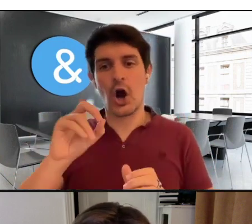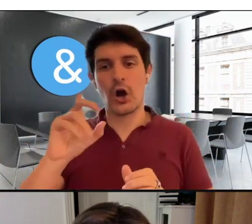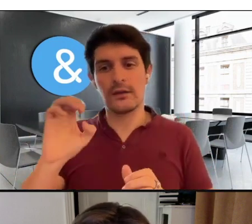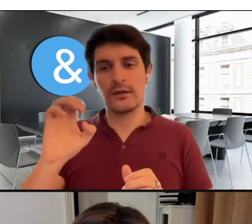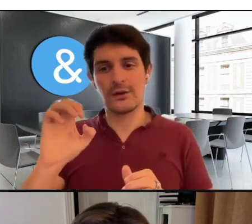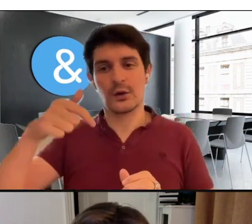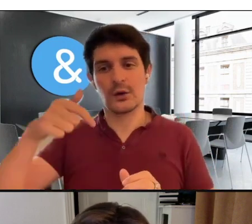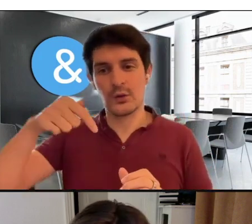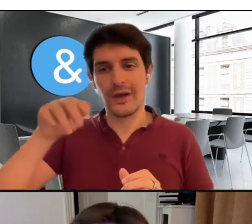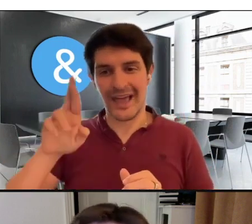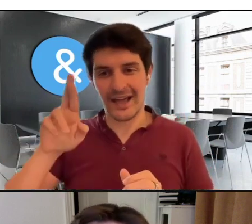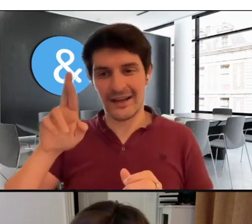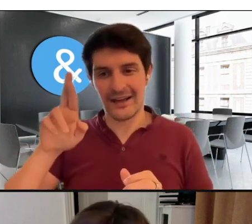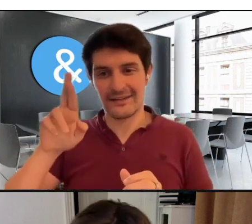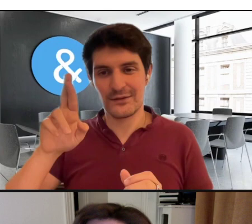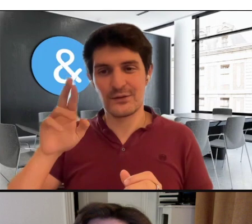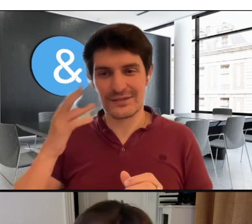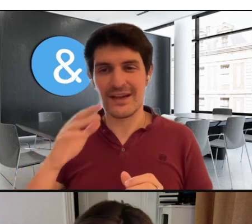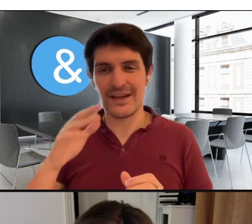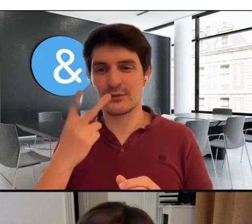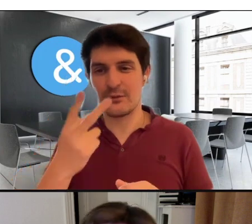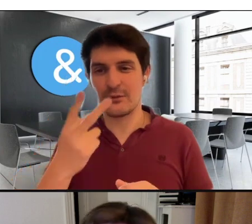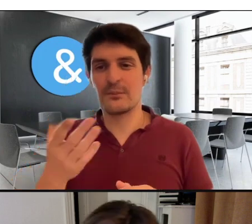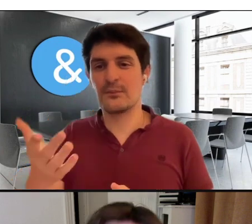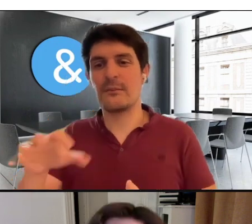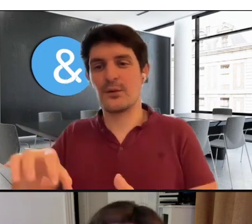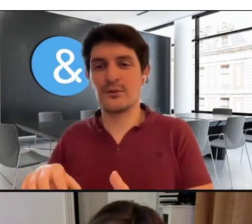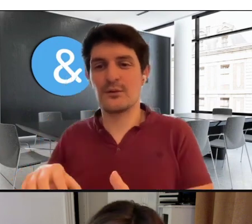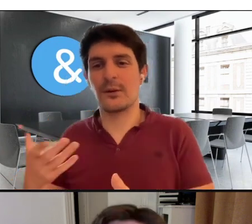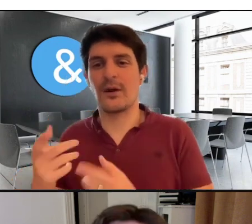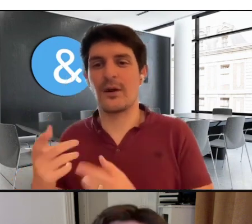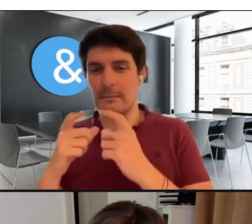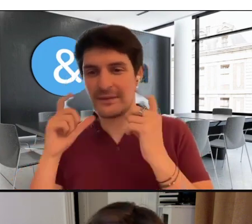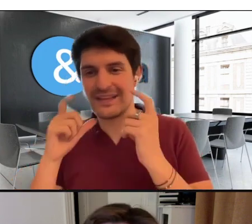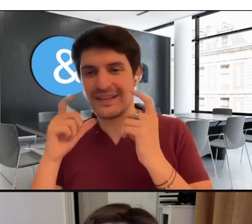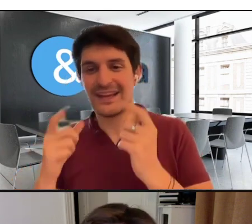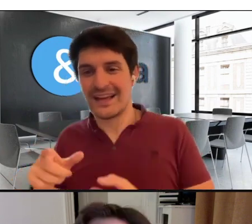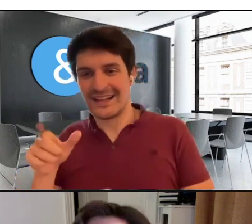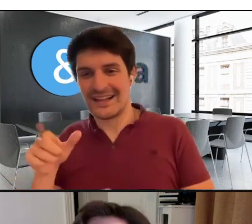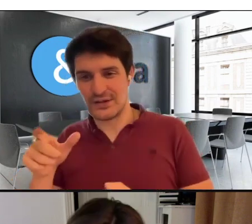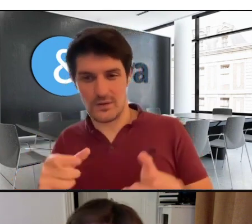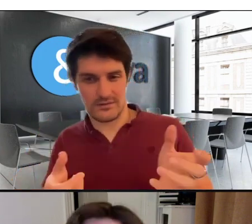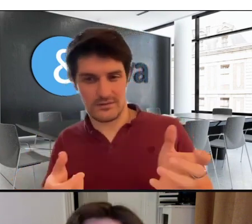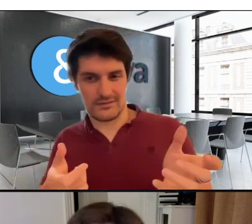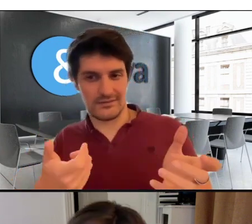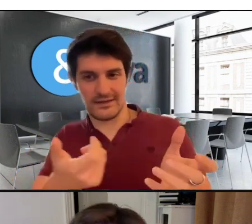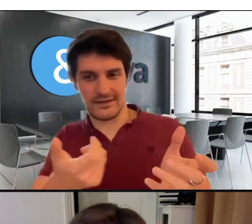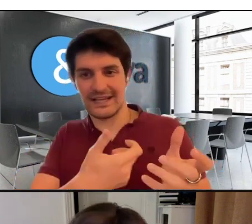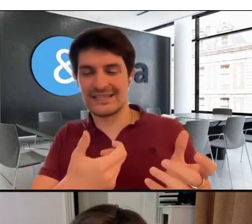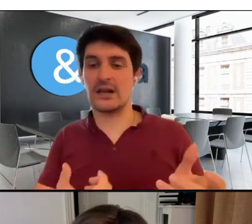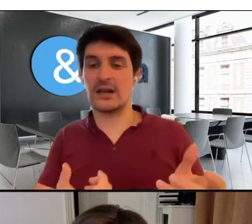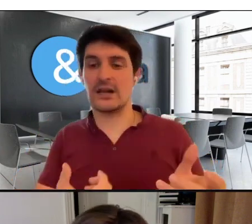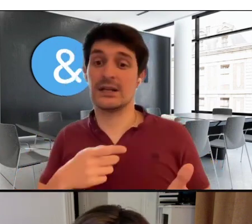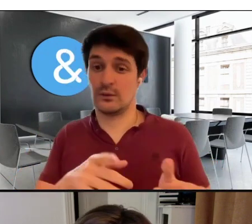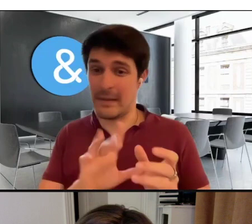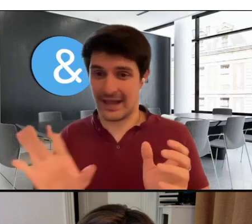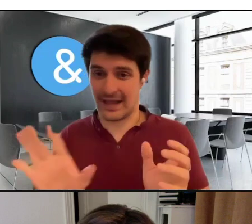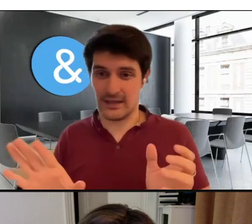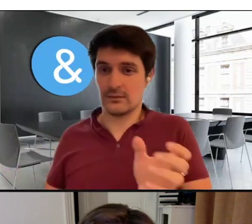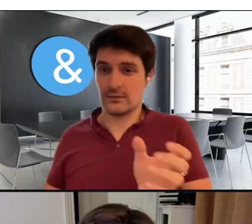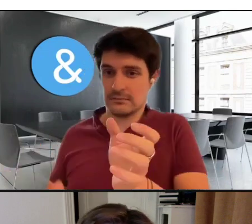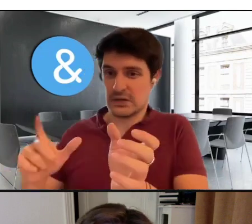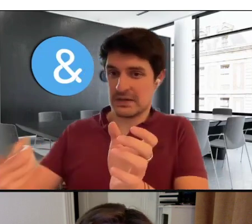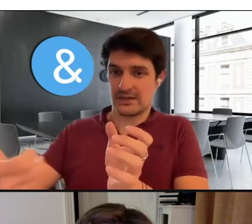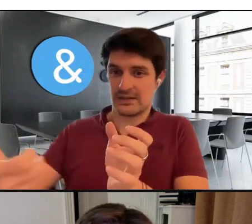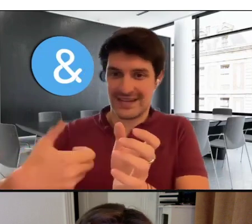code QR, tu as vu pour les menus pendant la pandémie, les gens scannent. C'est pareil,